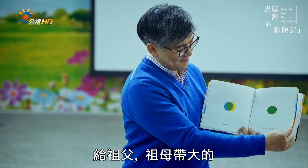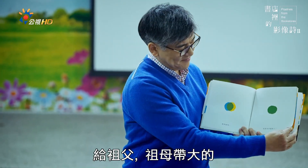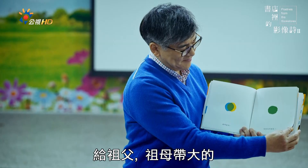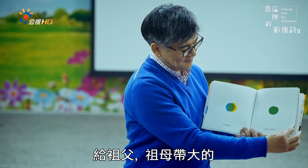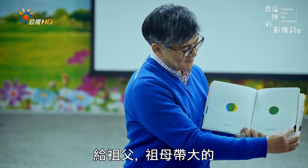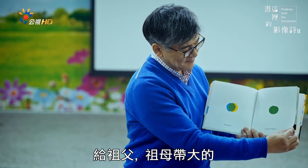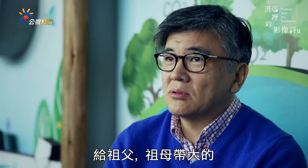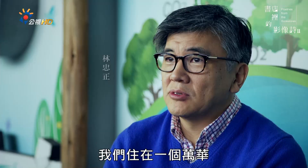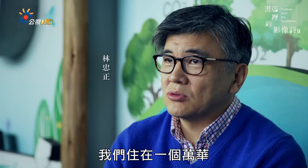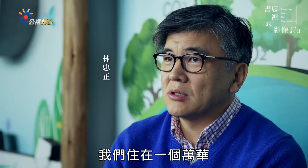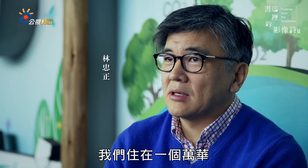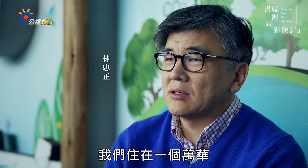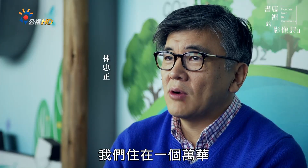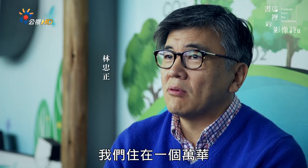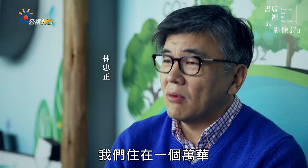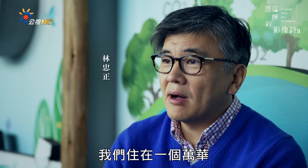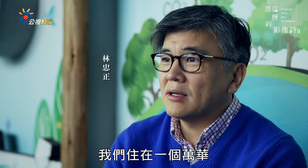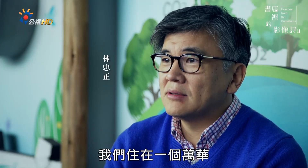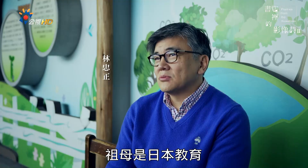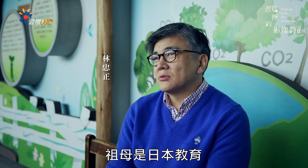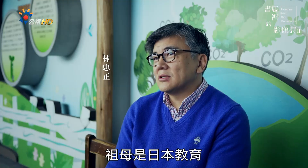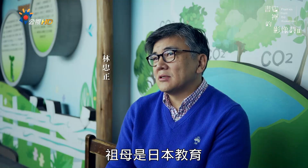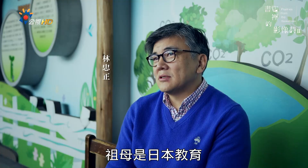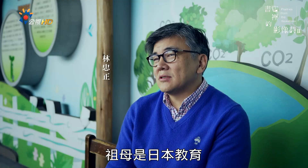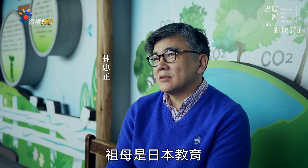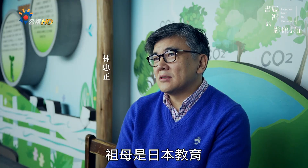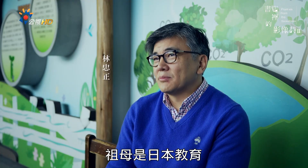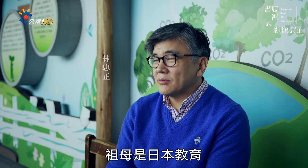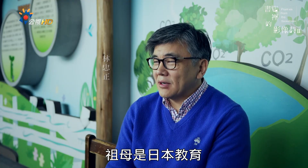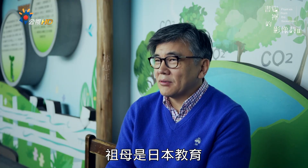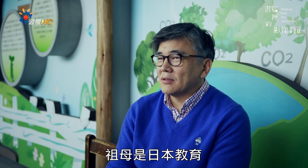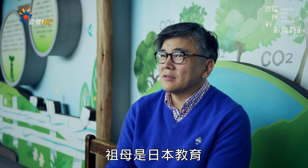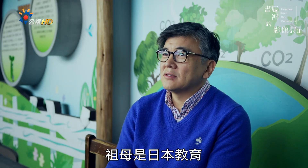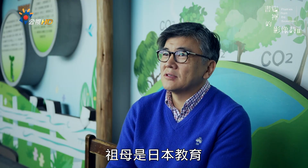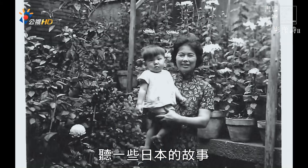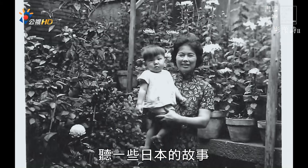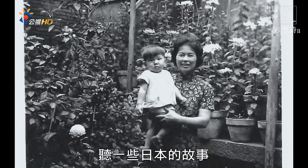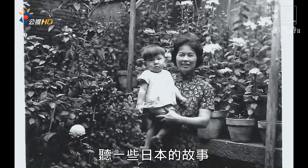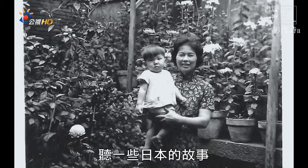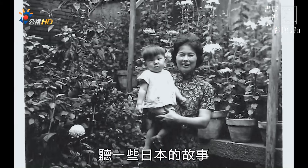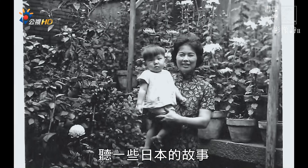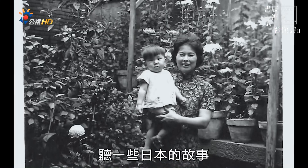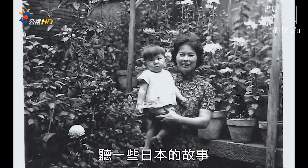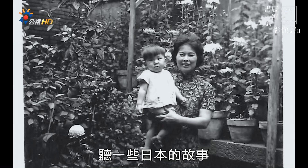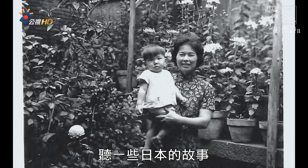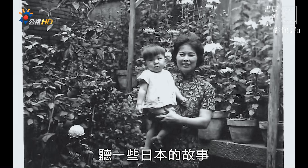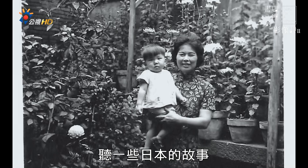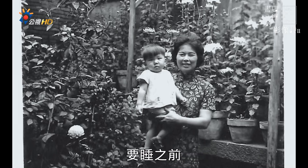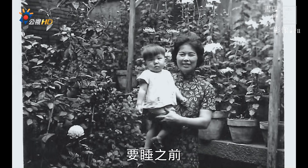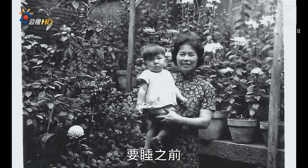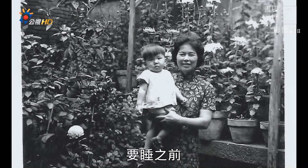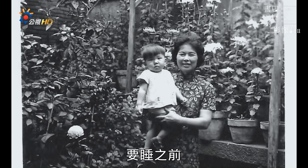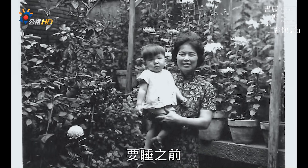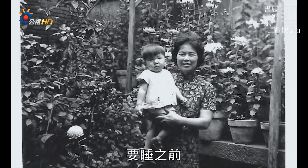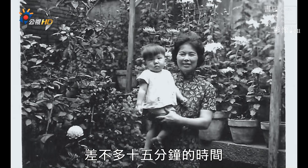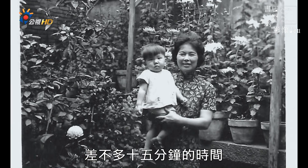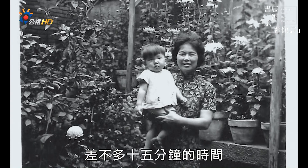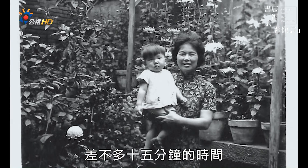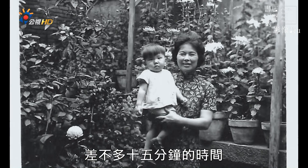带大的。我们住在个万华，祖母是日本教育，听一寡日本的故事，阿要困进前差不多十五分的